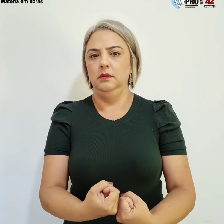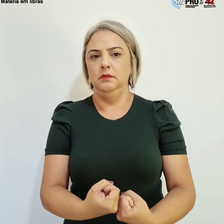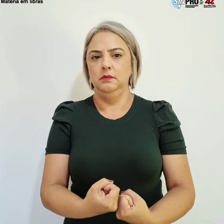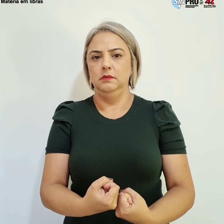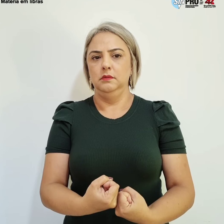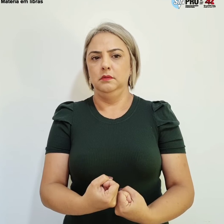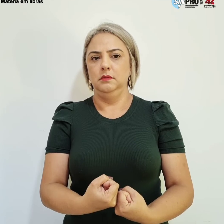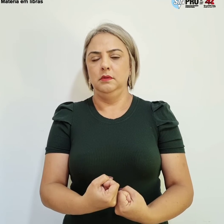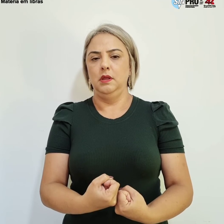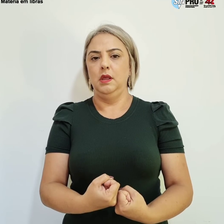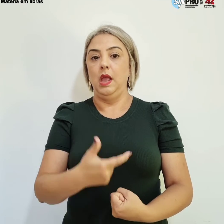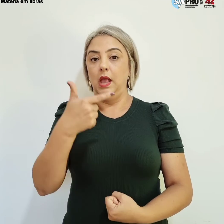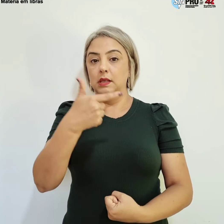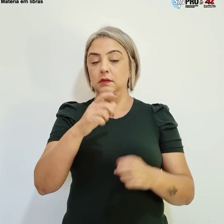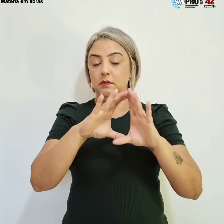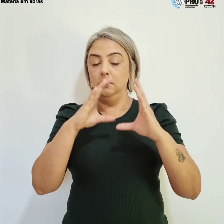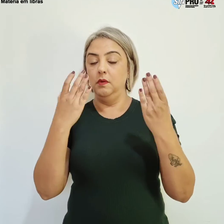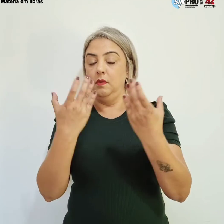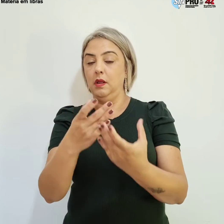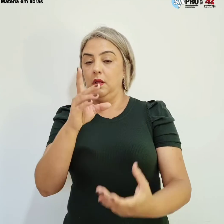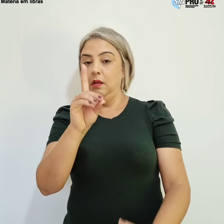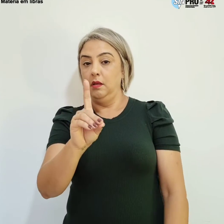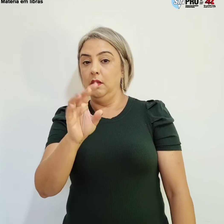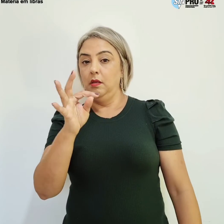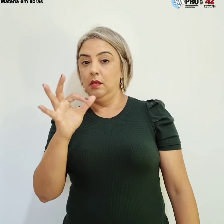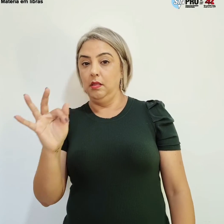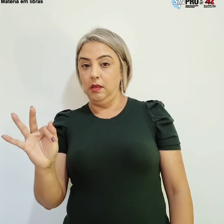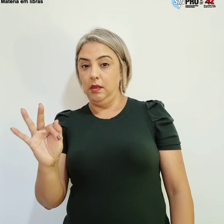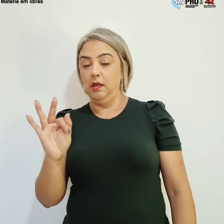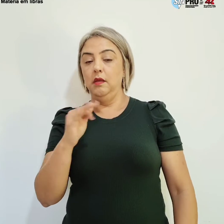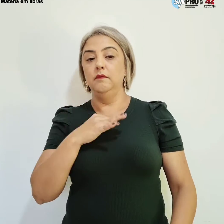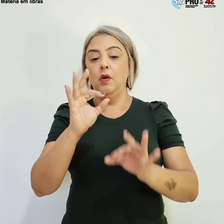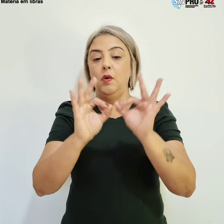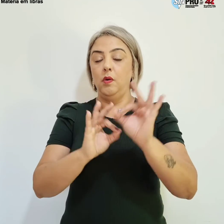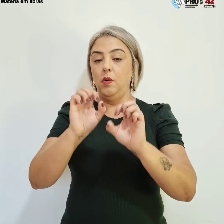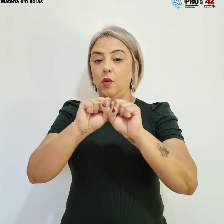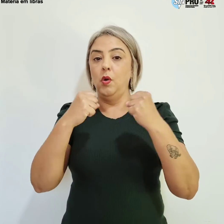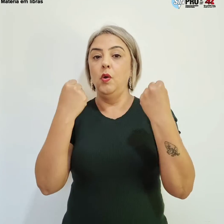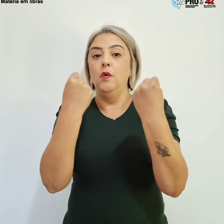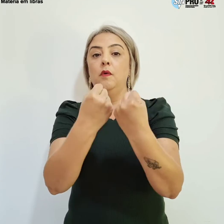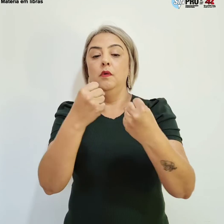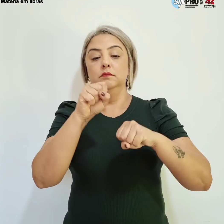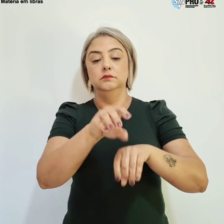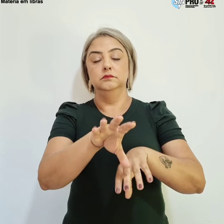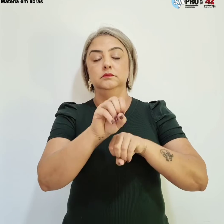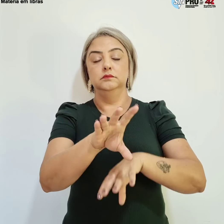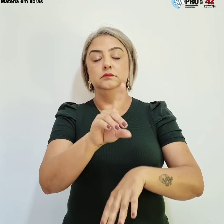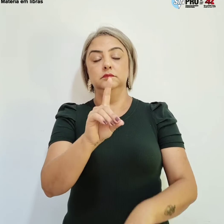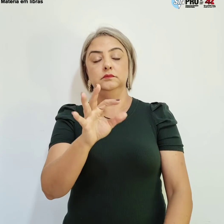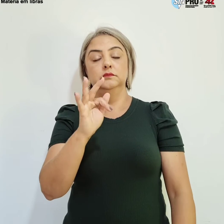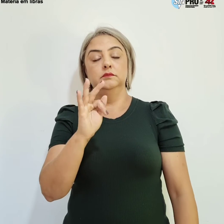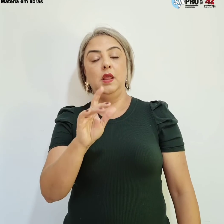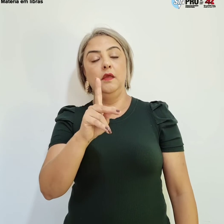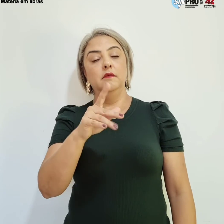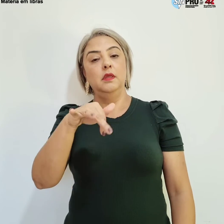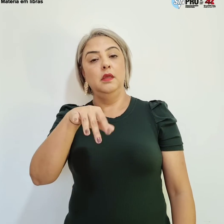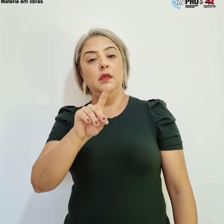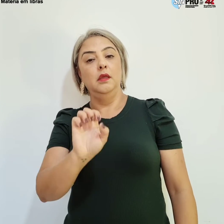segunda CONAP distrital é organizada pelo Fórum Distrital de Educação, FDE, em parceria com